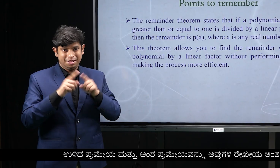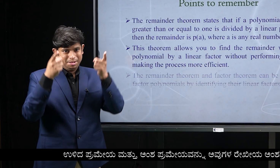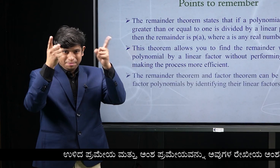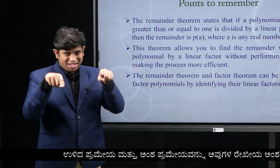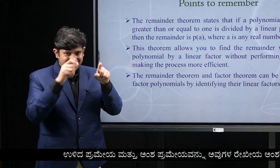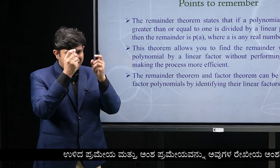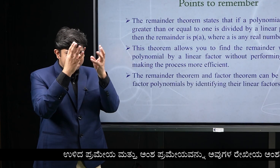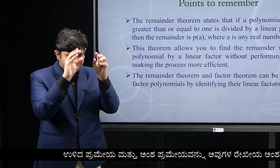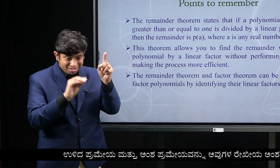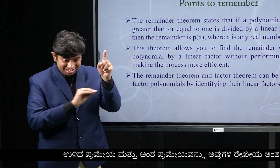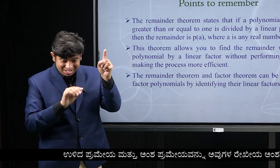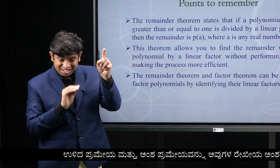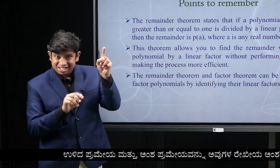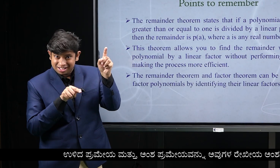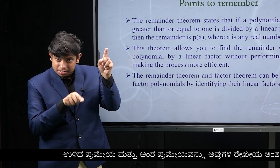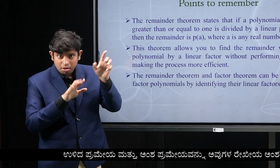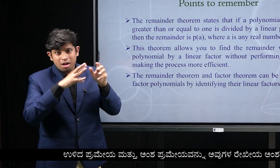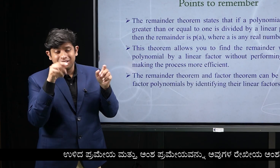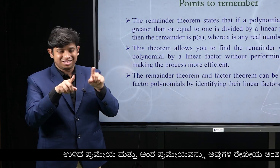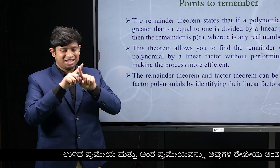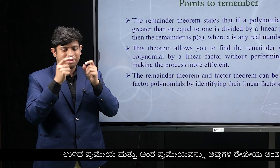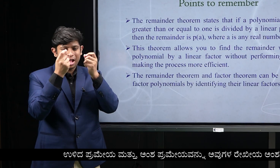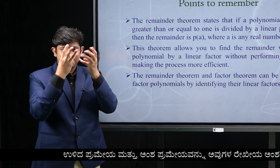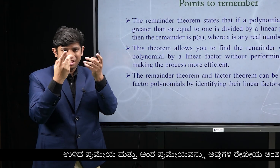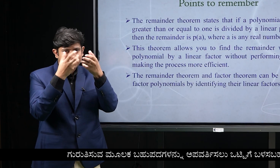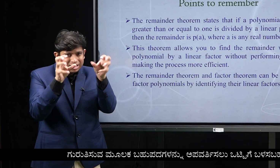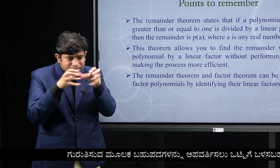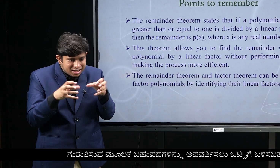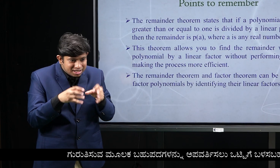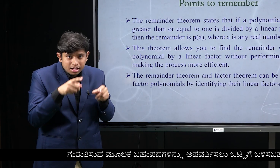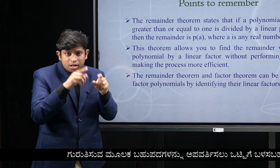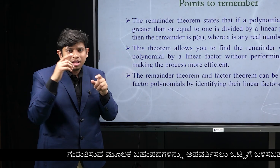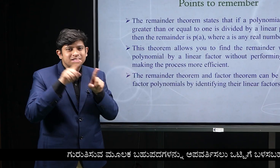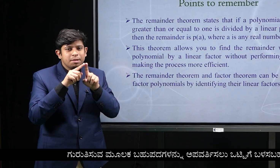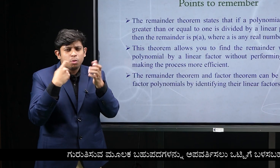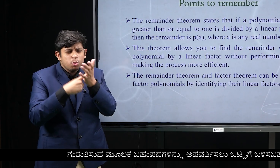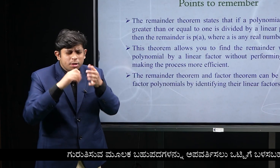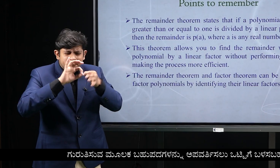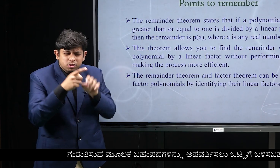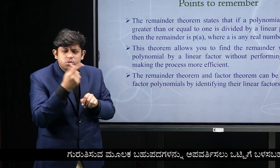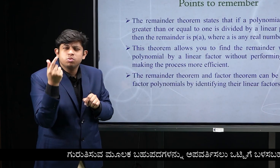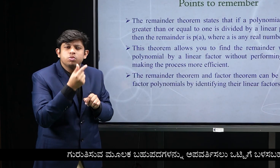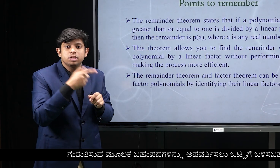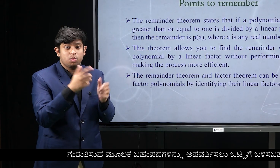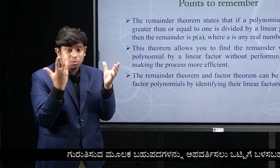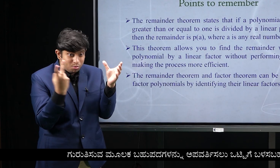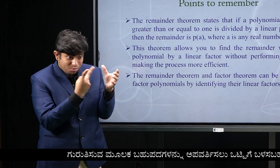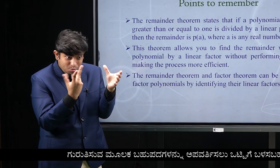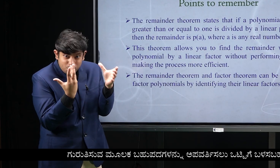ಉಳಿದ ಪ್ರಮೇಯ ಮತ್ತು ಅಂಶ ಪ್ರಮೇಯವನ್ನ ಅವುಗಳ ರೇಖೀಯ ಅಂಶಗಳನ್ನ ಗುರುತಿಸುವ ಮೂಲಕ ಬಹುಪದಗಳನ್ನ ಅಪವರ್ತಿಸಲು ಒಟ್ಟಿಗೆ ಬಳಸಬಹುದು.